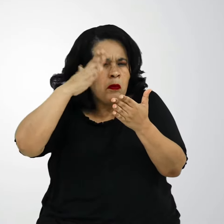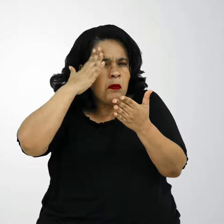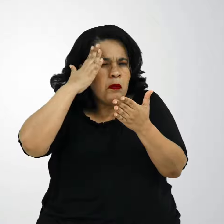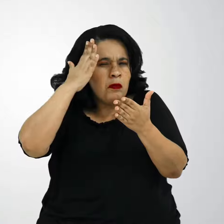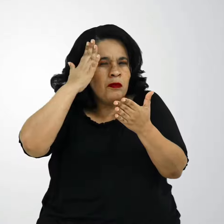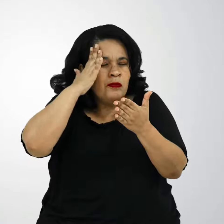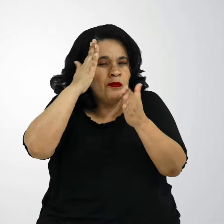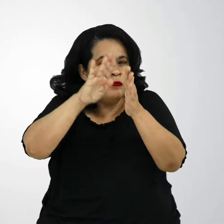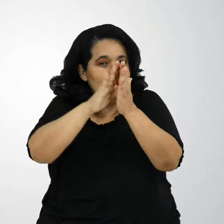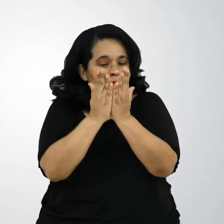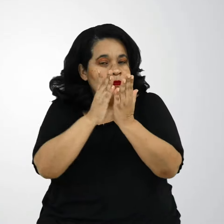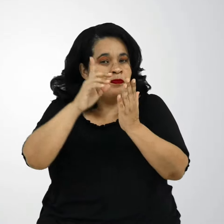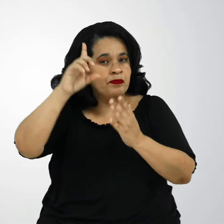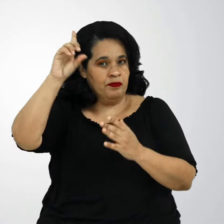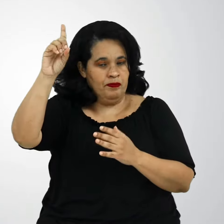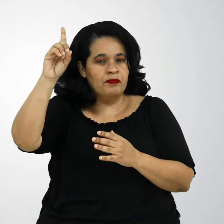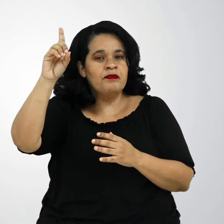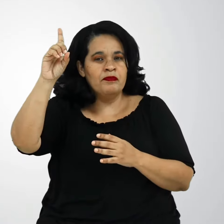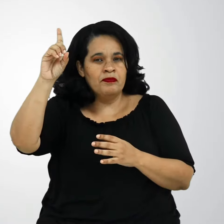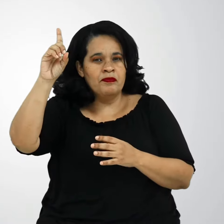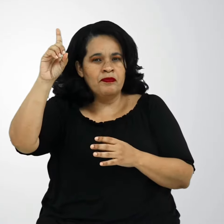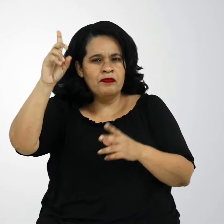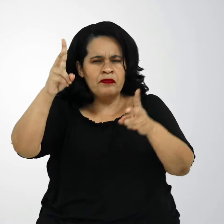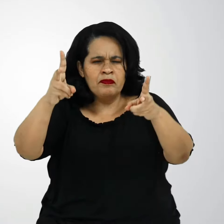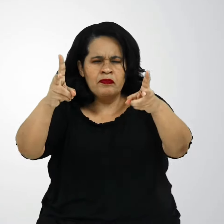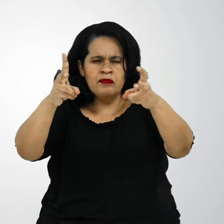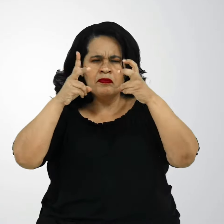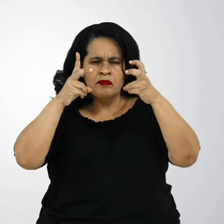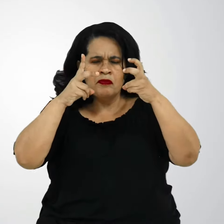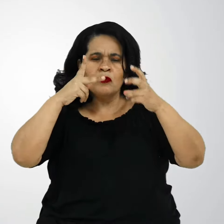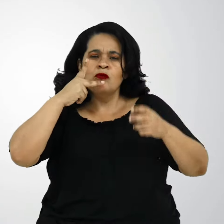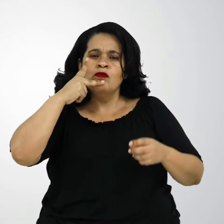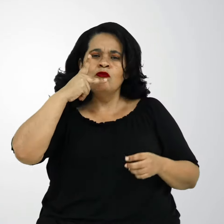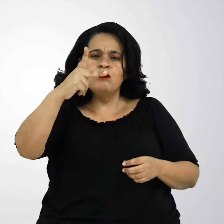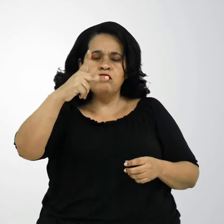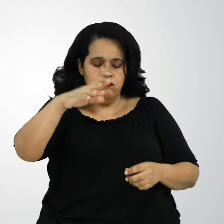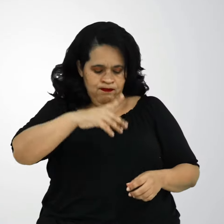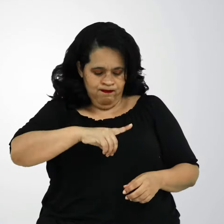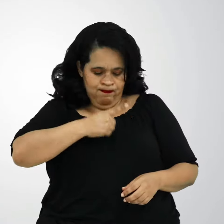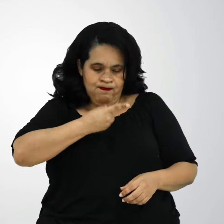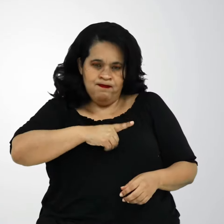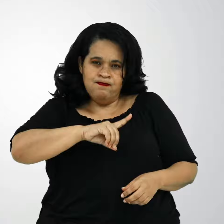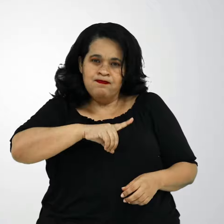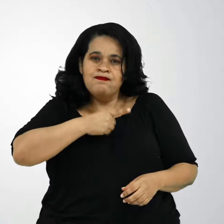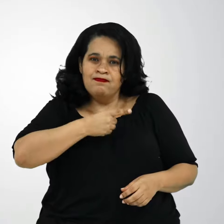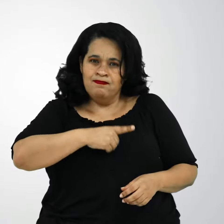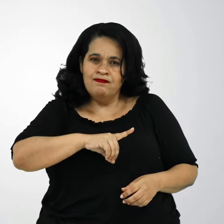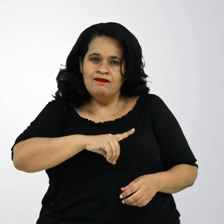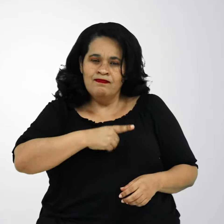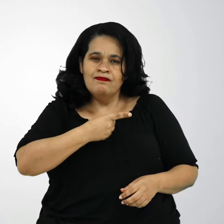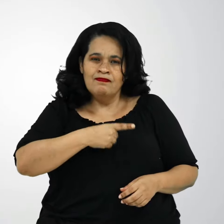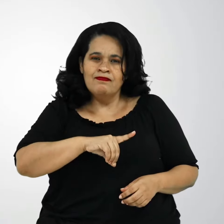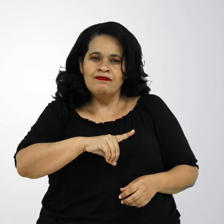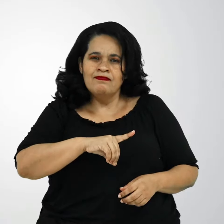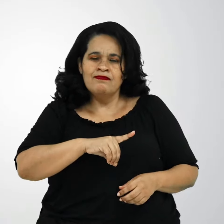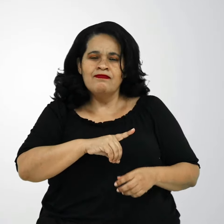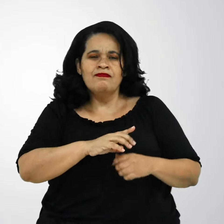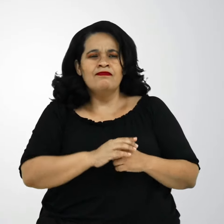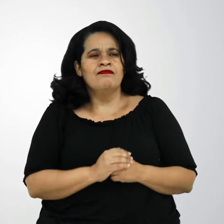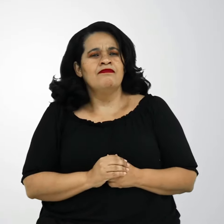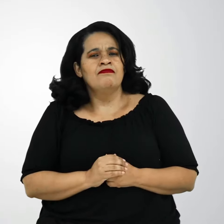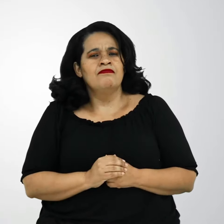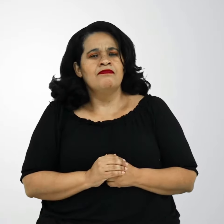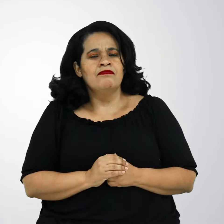volta. E aí, lendo as profecias de Daniel, que aparentemente são, assim, uma profecia com